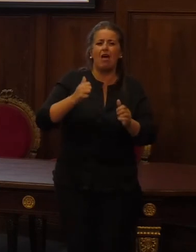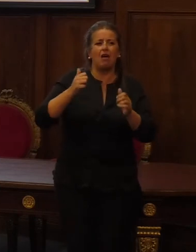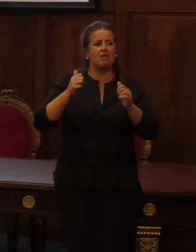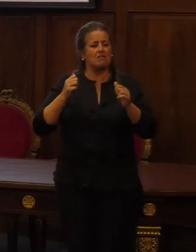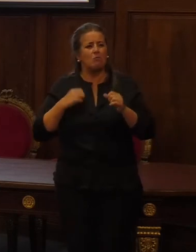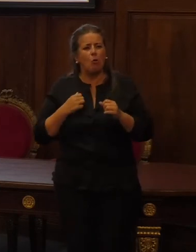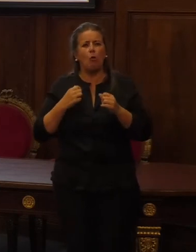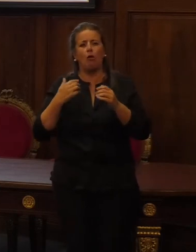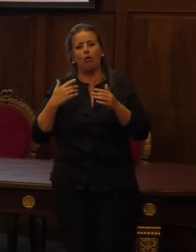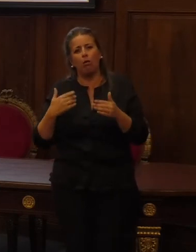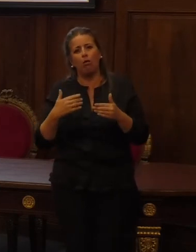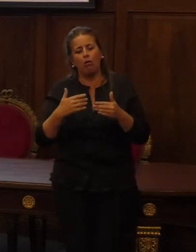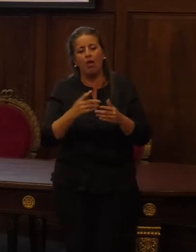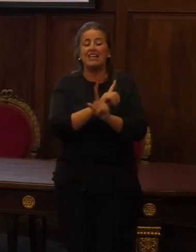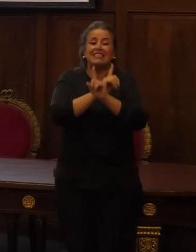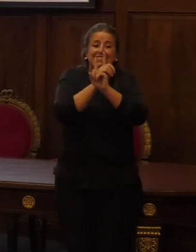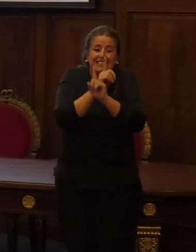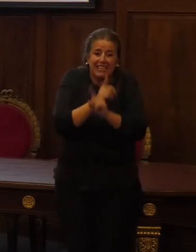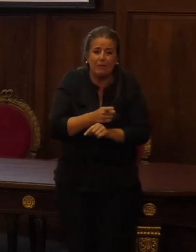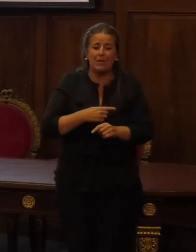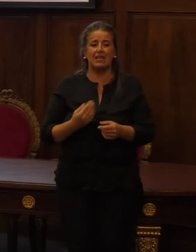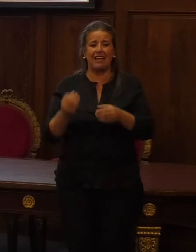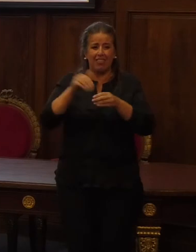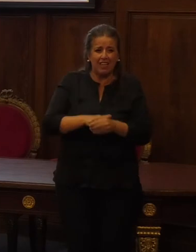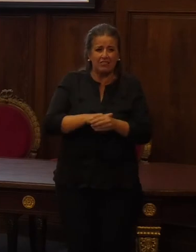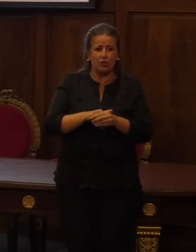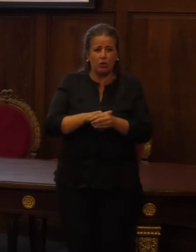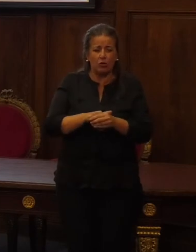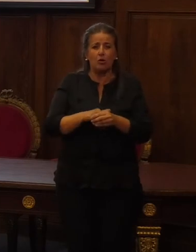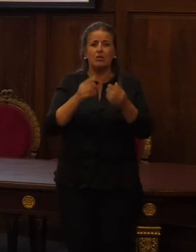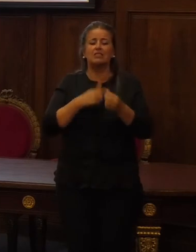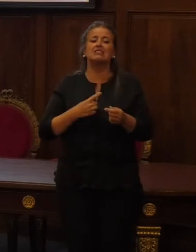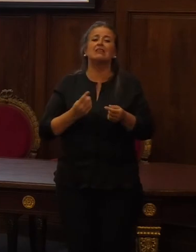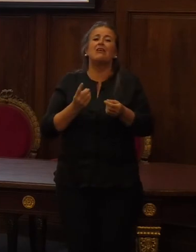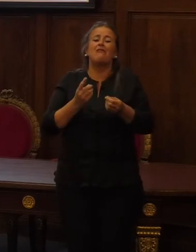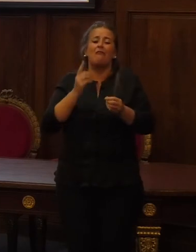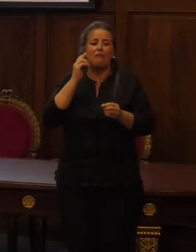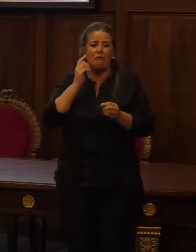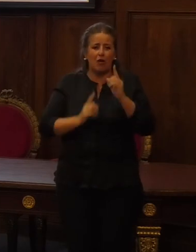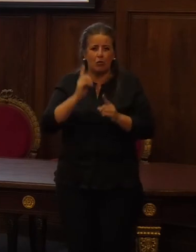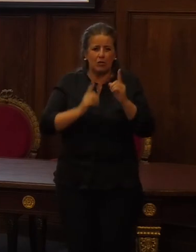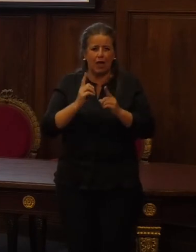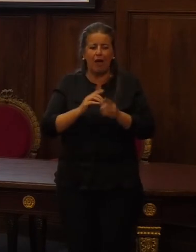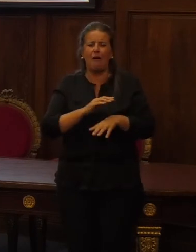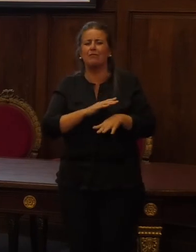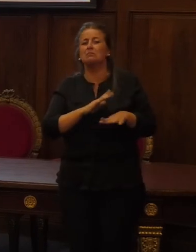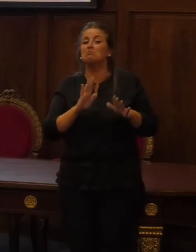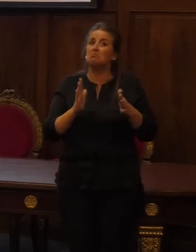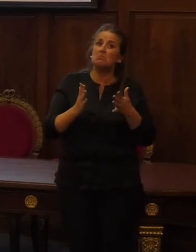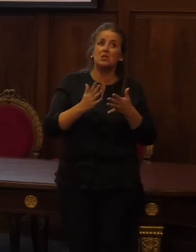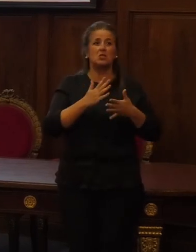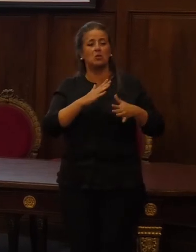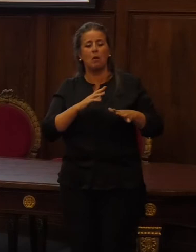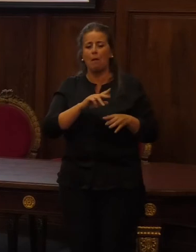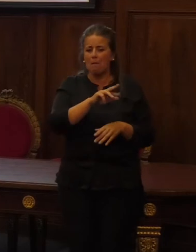nuestras creaciones. Se implementó la facultad, básicamente hubieron inyecciones, pero básicamente